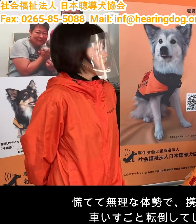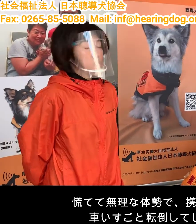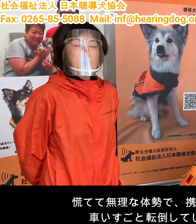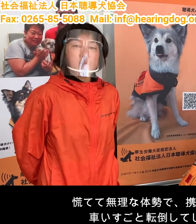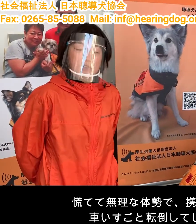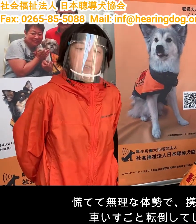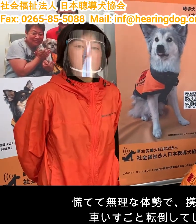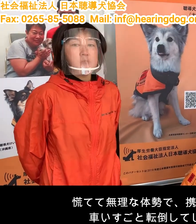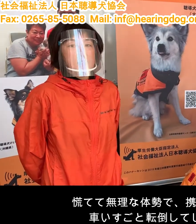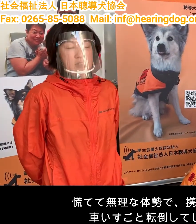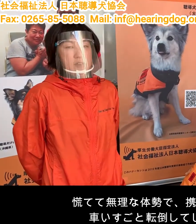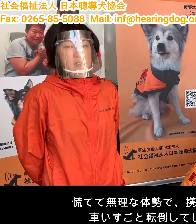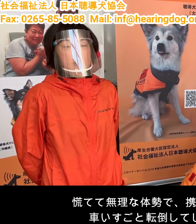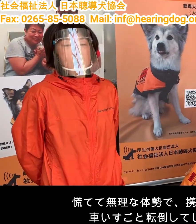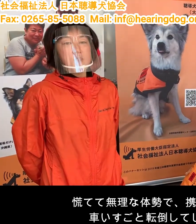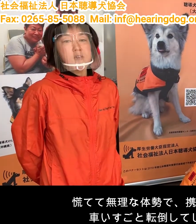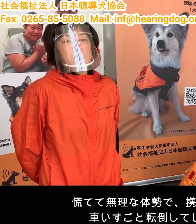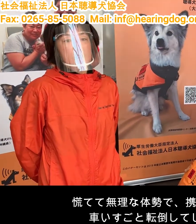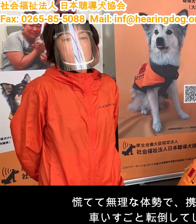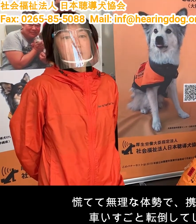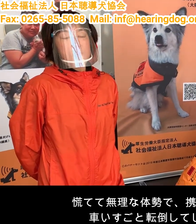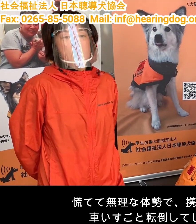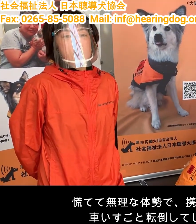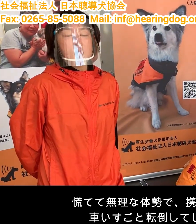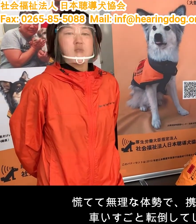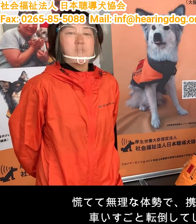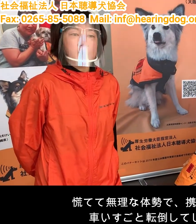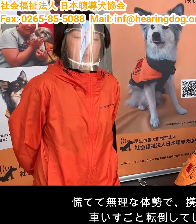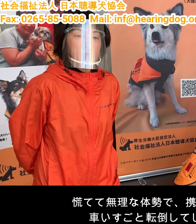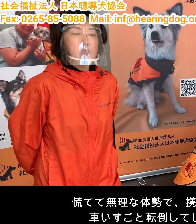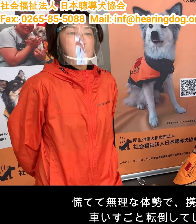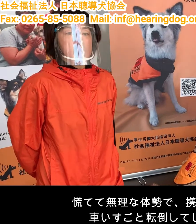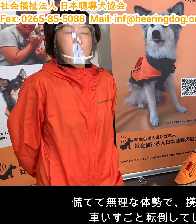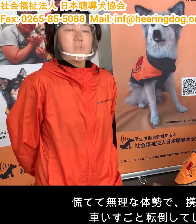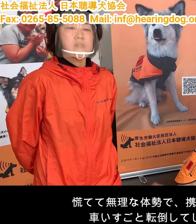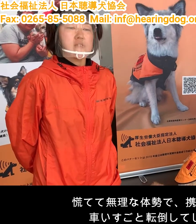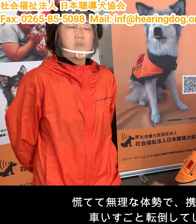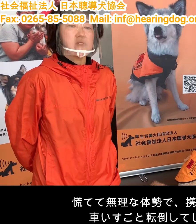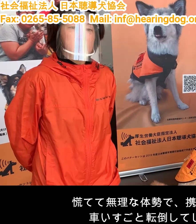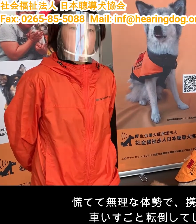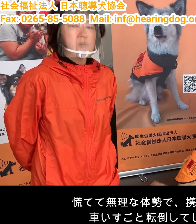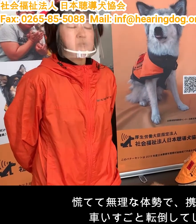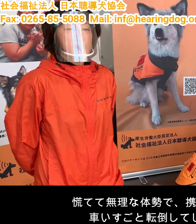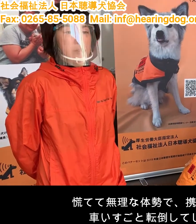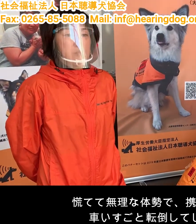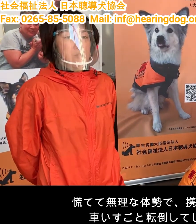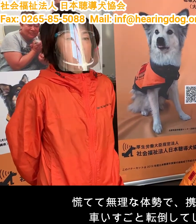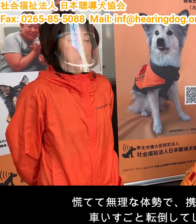そんな時に無理の体勢で携帯電話を拾うと手を伸ばしたりしますと車椅子ごと転倒